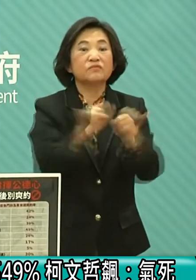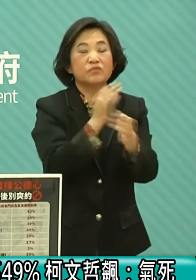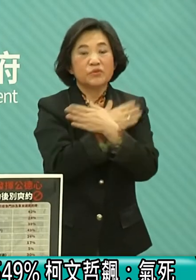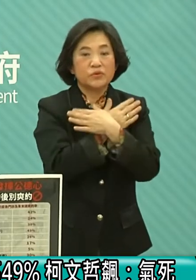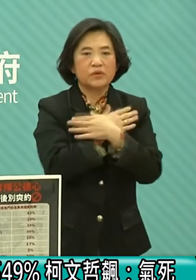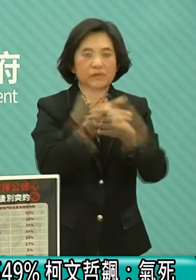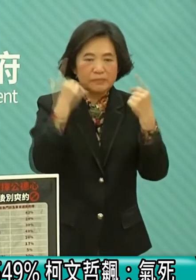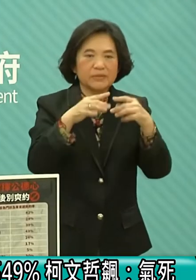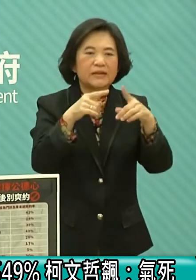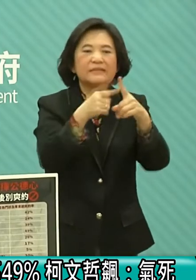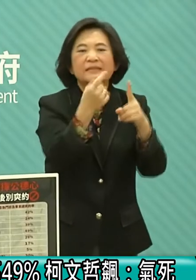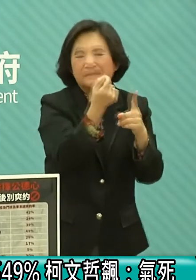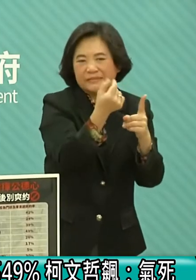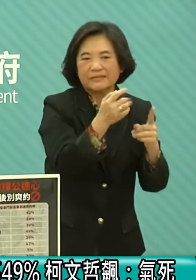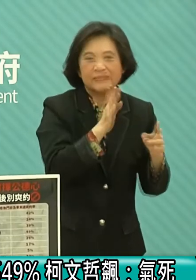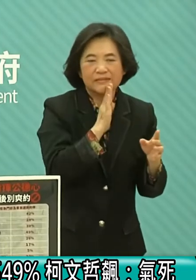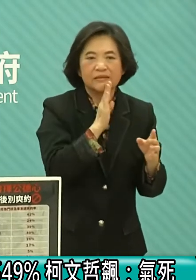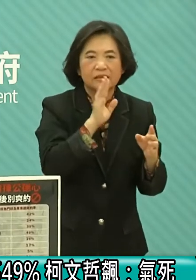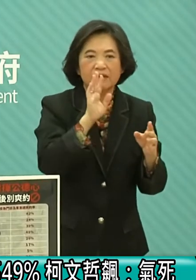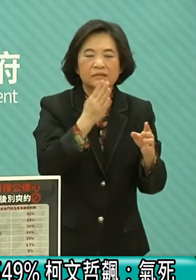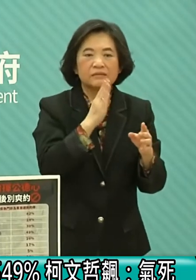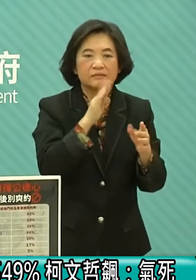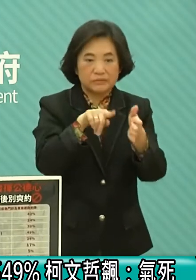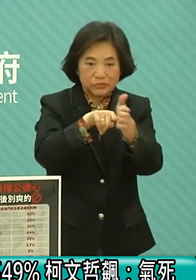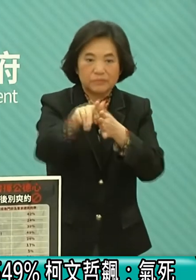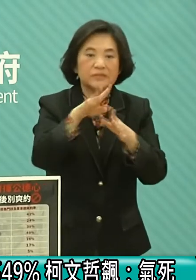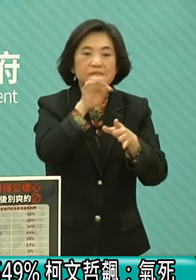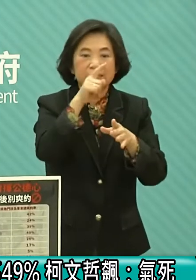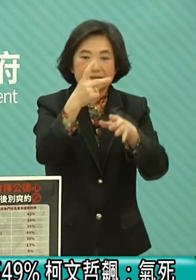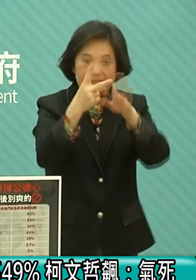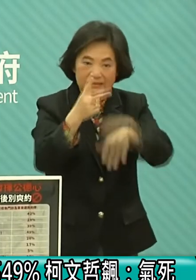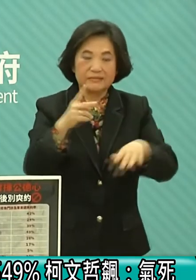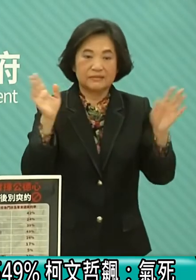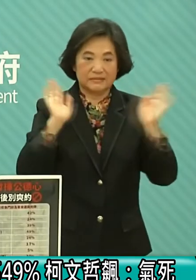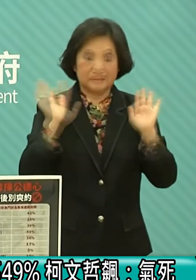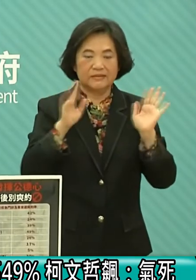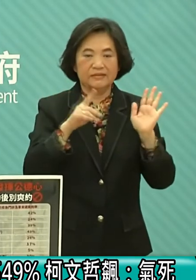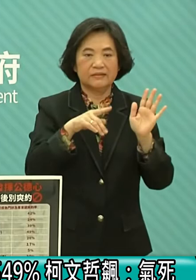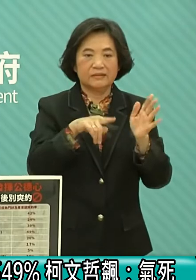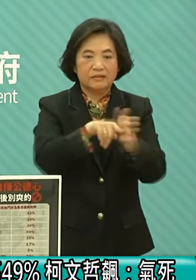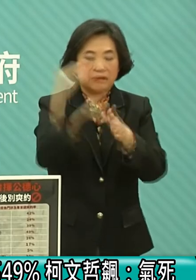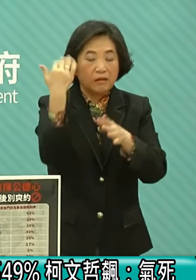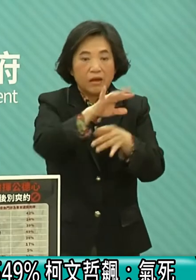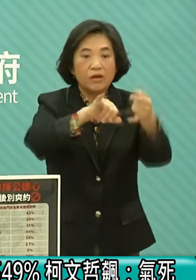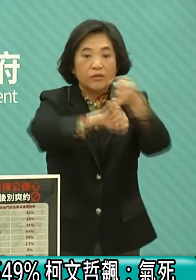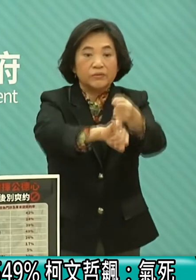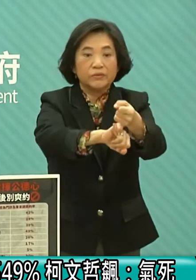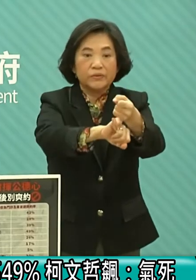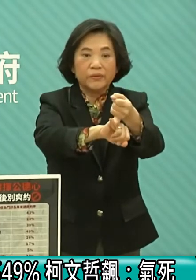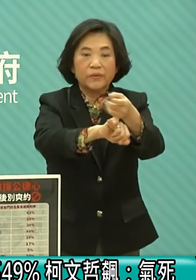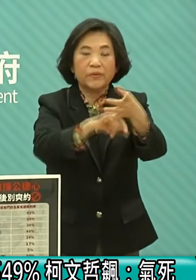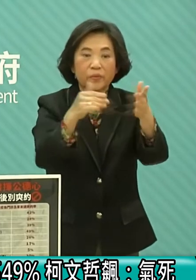本来是人数就不多的，你知道哦，是专门给那个12岁以下小朋友看的，结果预约哈，